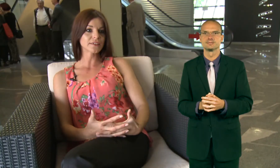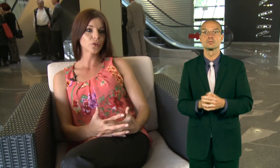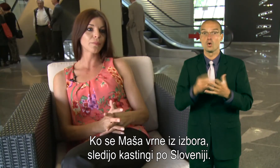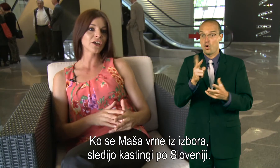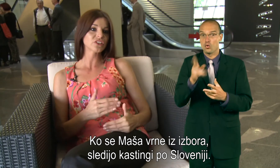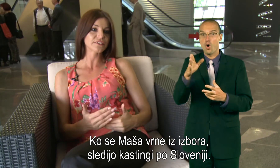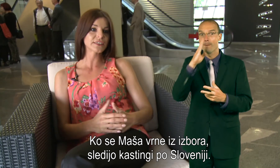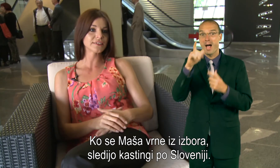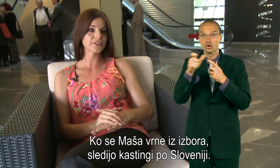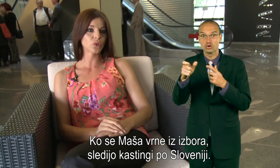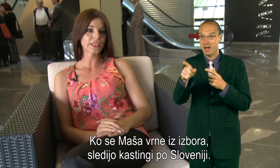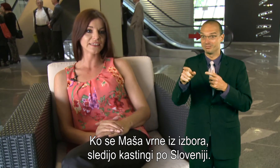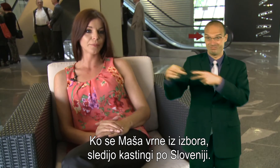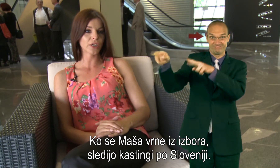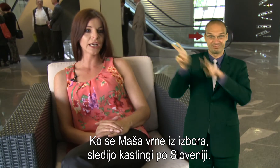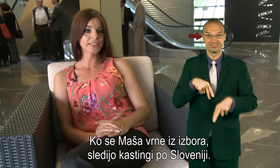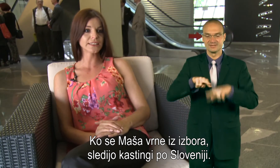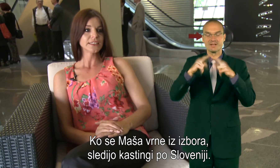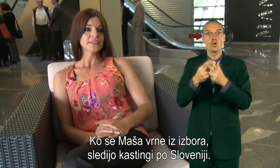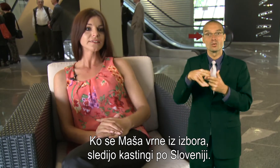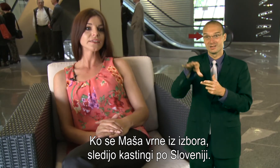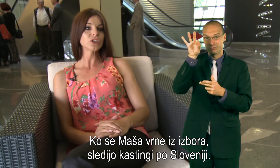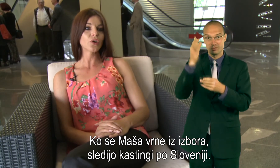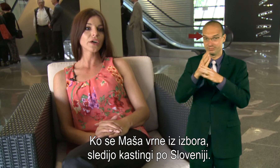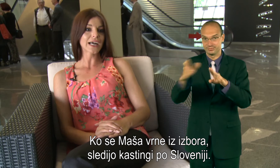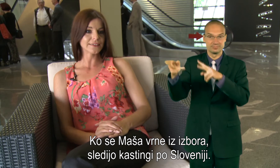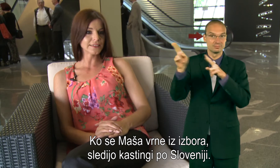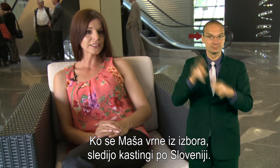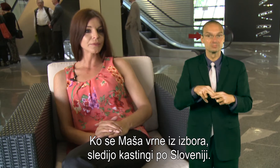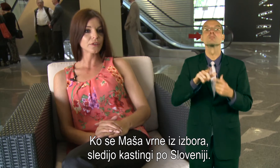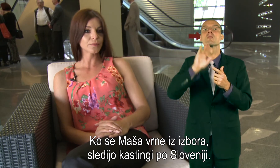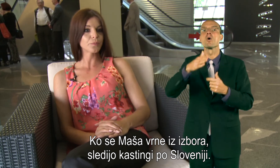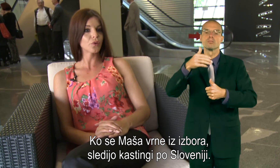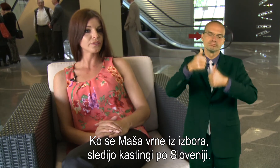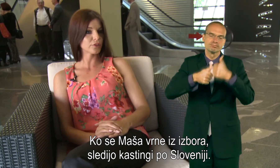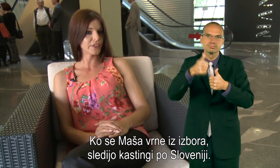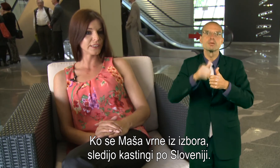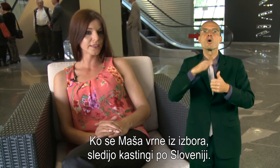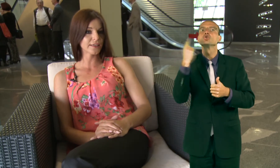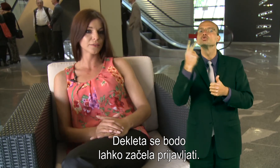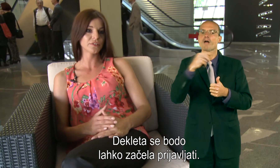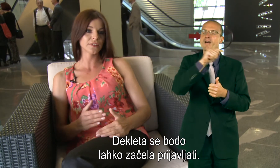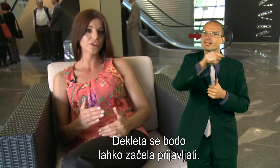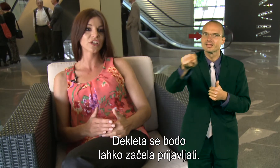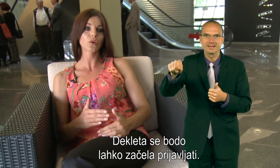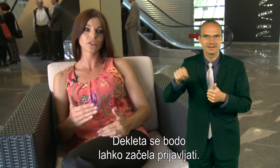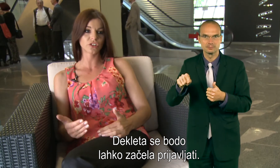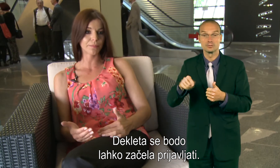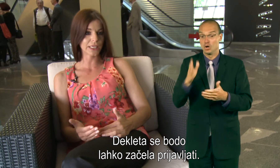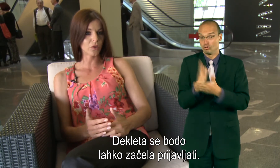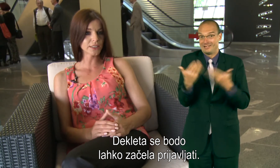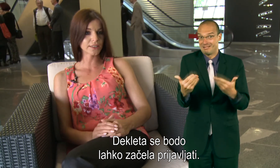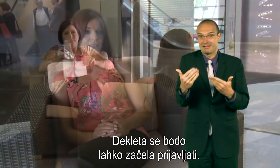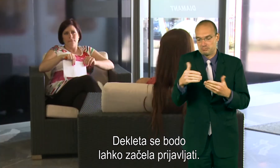Ko bo Maša se vrnila s svetovnega izbora, sledijo castingi po Sloveniji. Dekleta se bodo sedaj že lahko